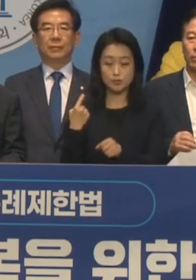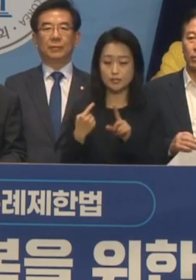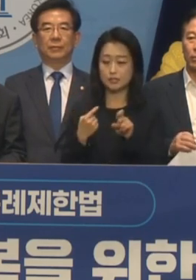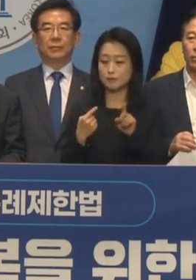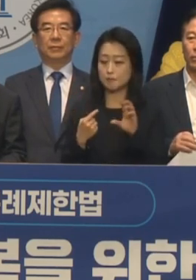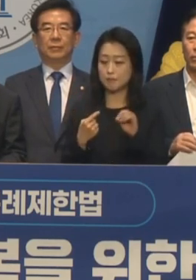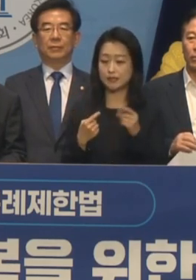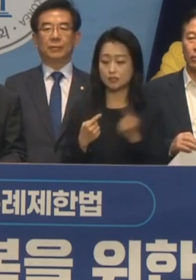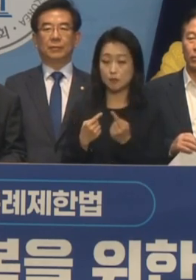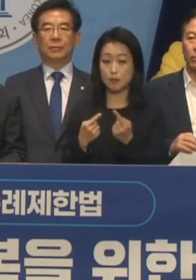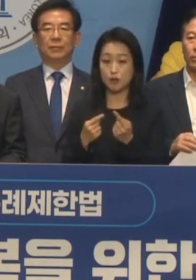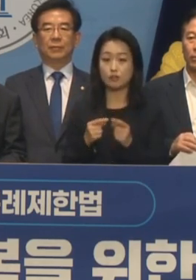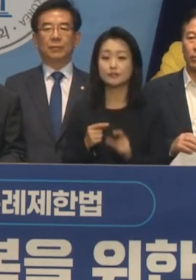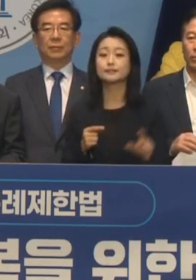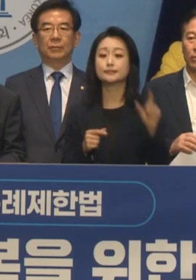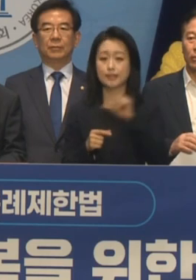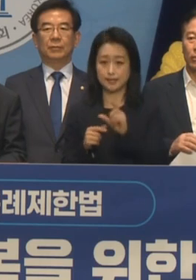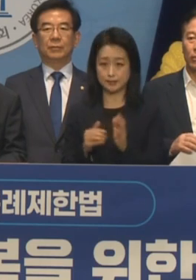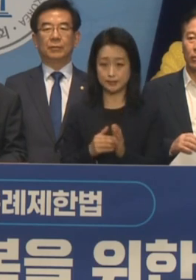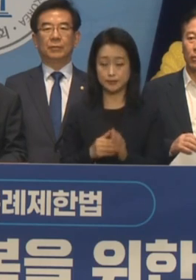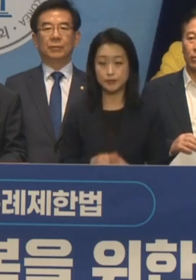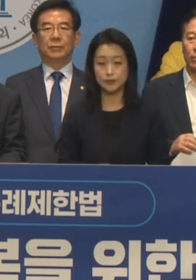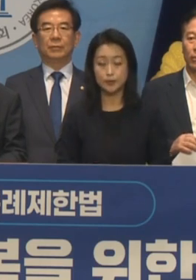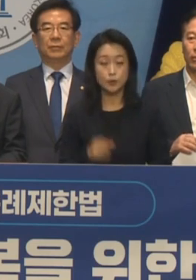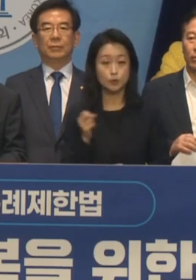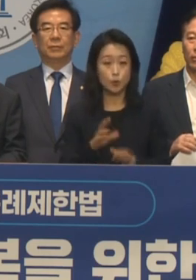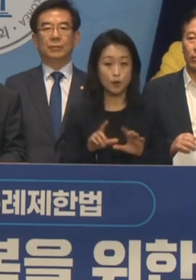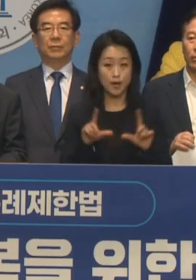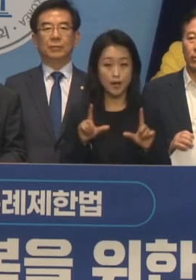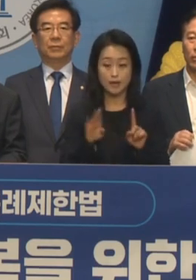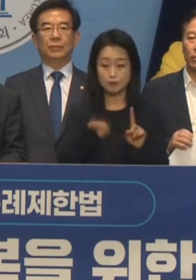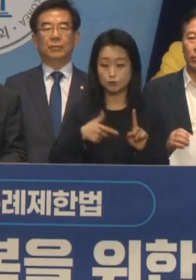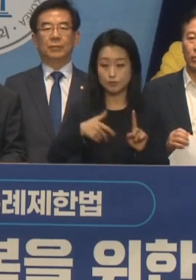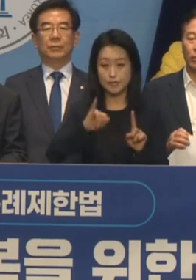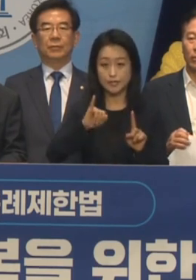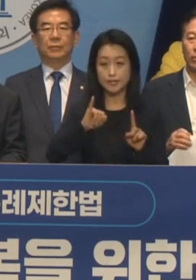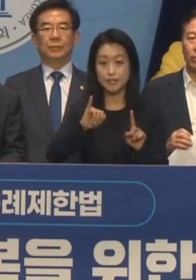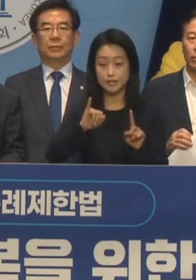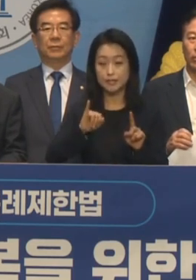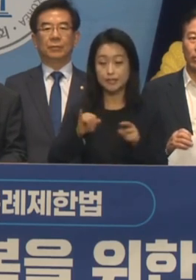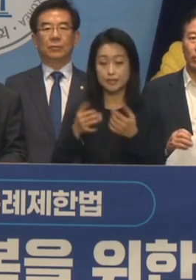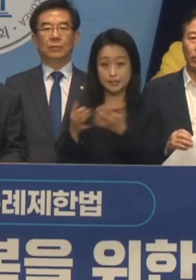11만 1,000명이 증가했습니다. 게다가 올해 1분기